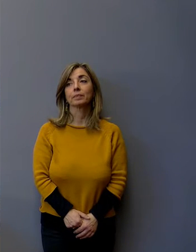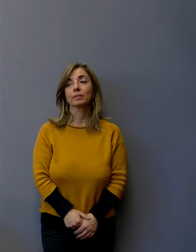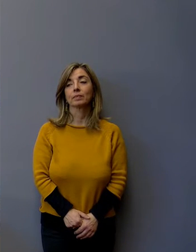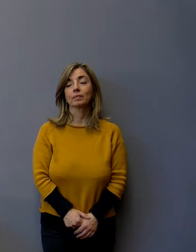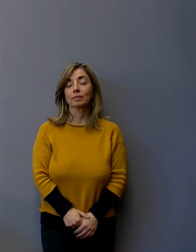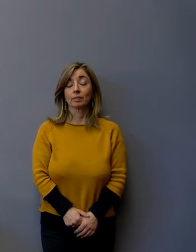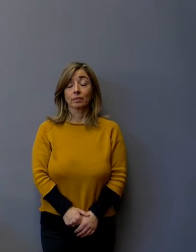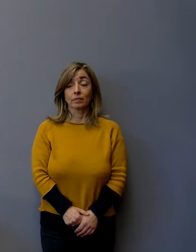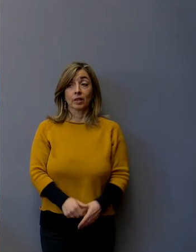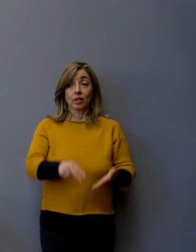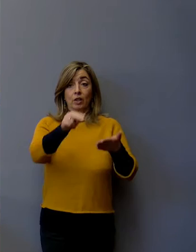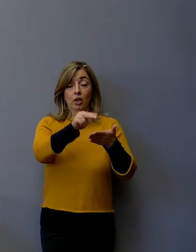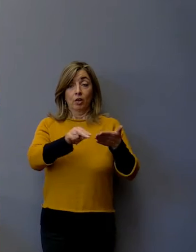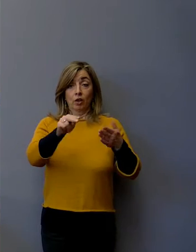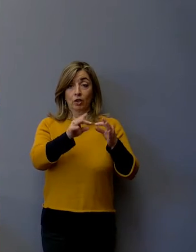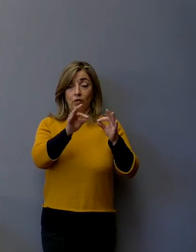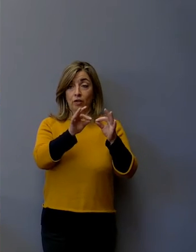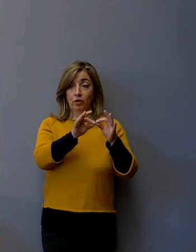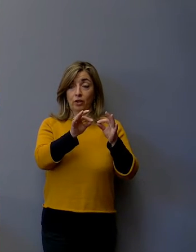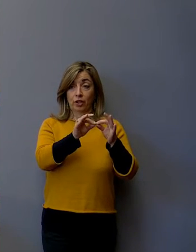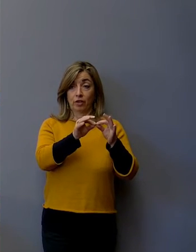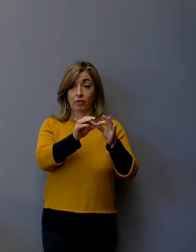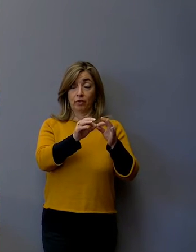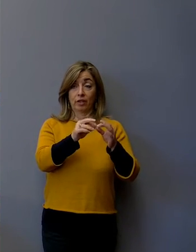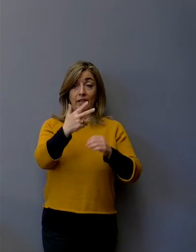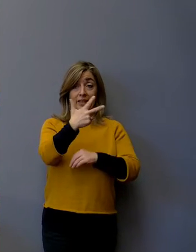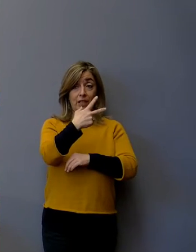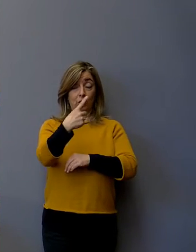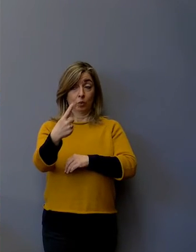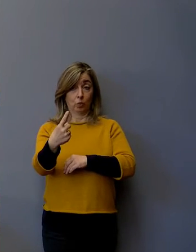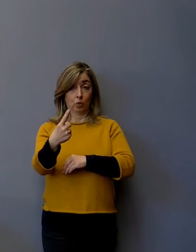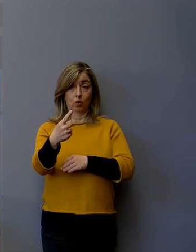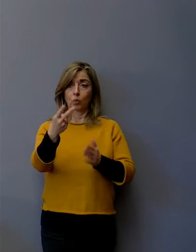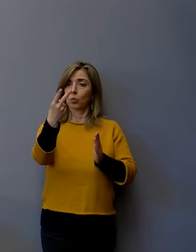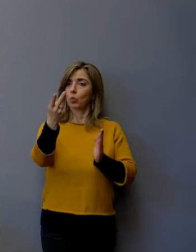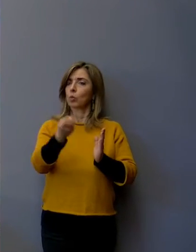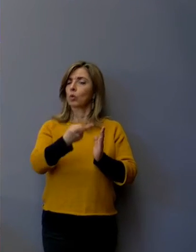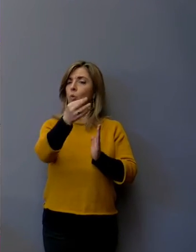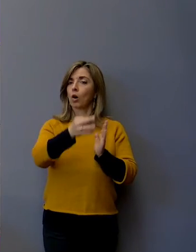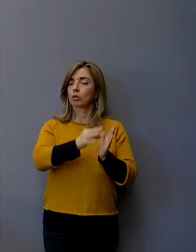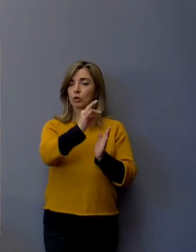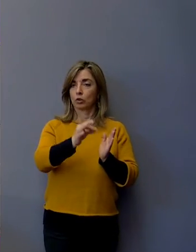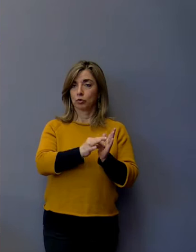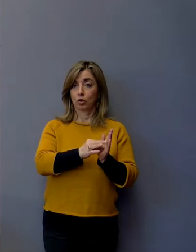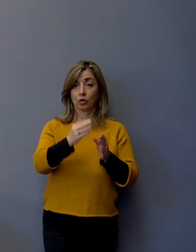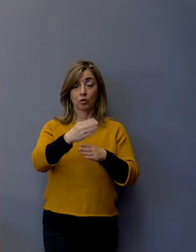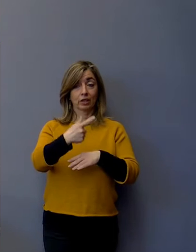31 voti favorevoli sui due ordini del giorno della consigliera tini consigliere avvenente